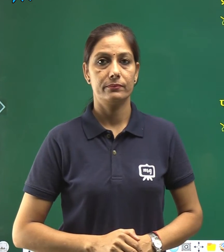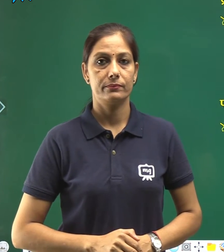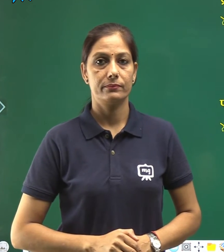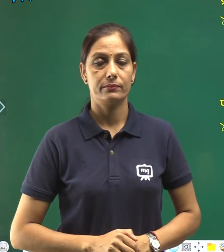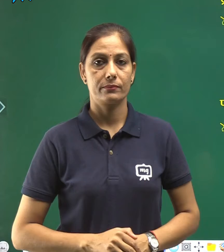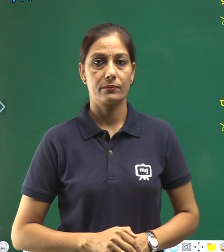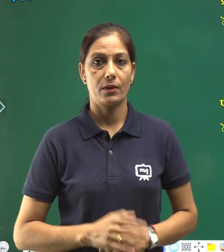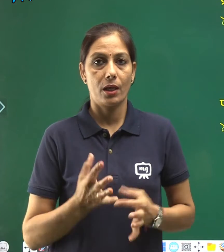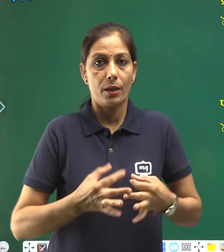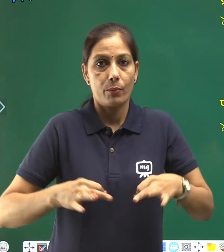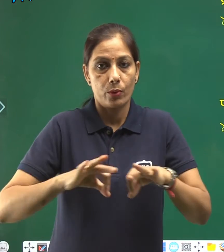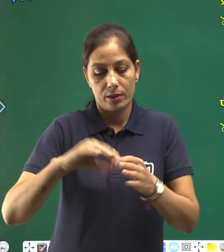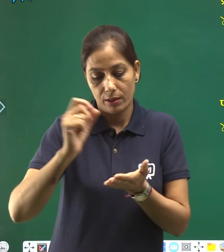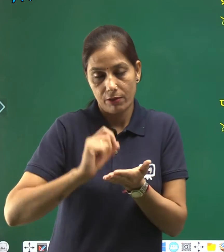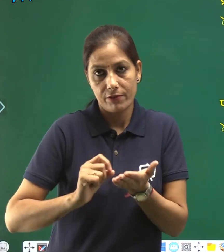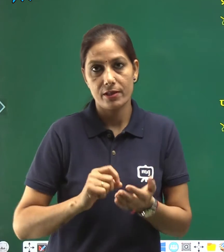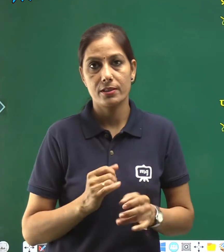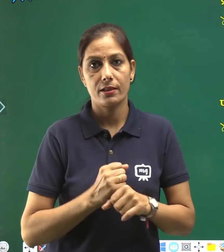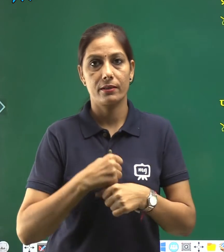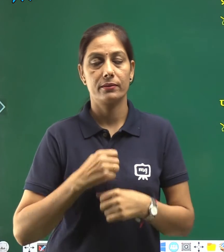प्रमुख काव्य रचनाएं